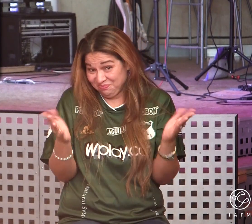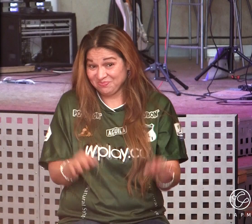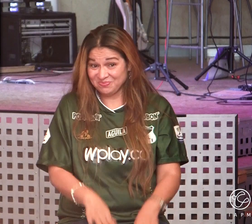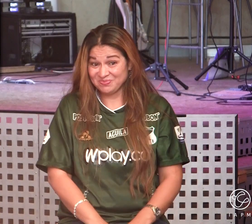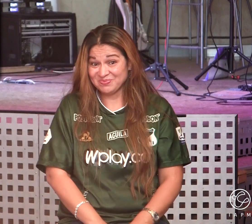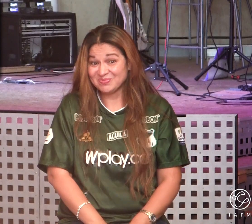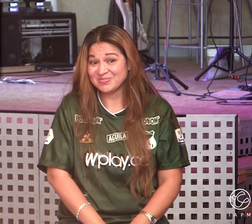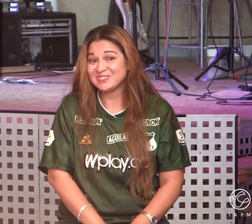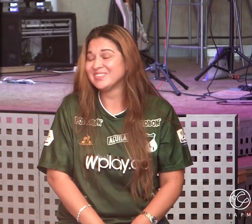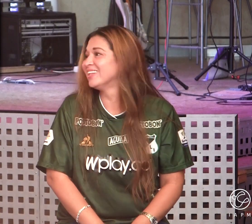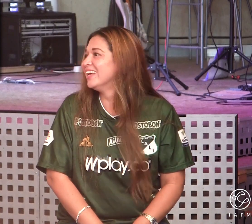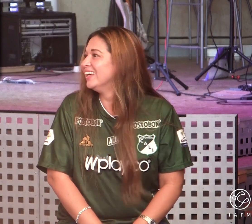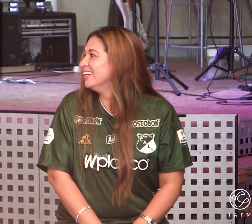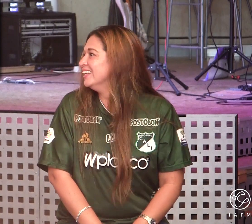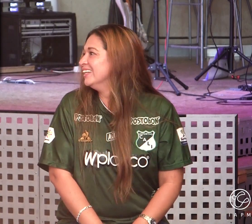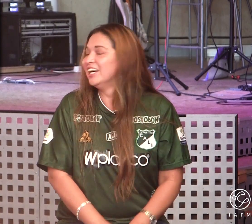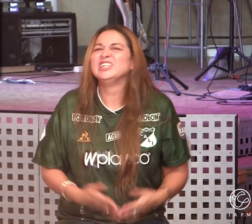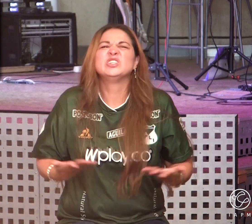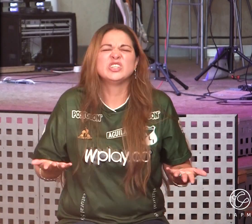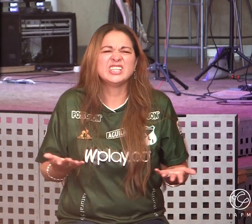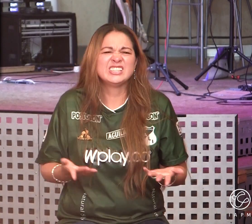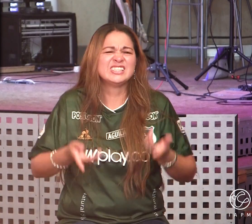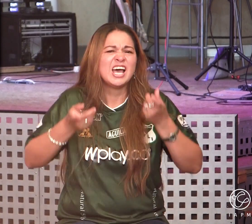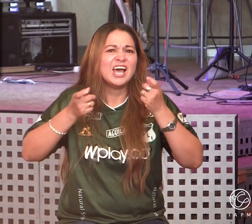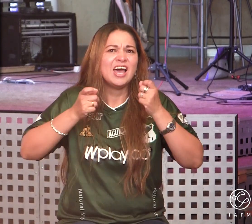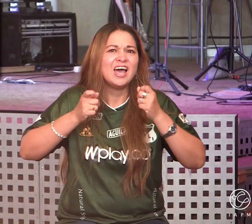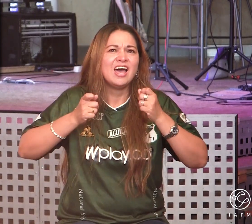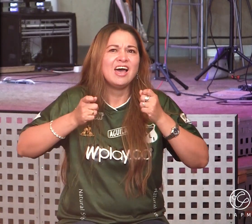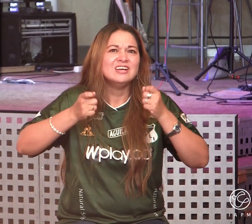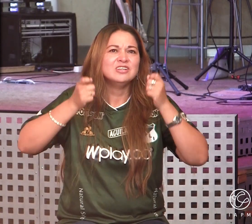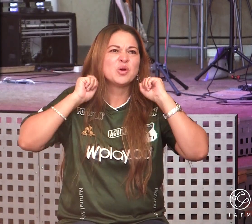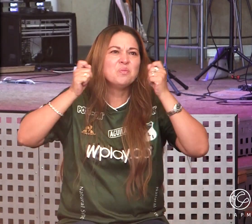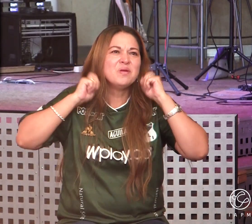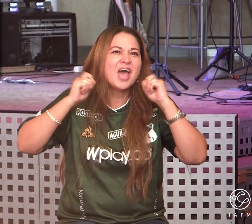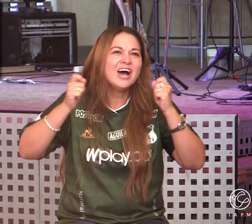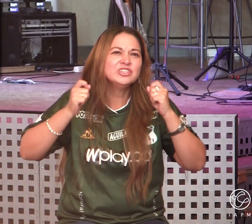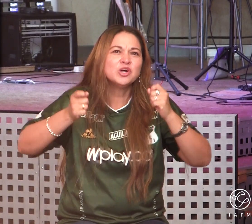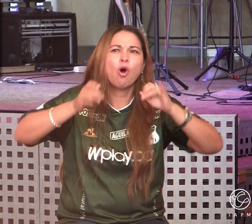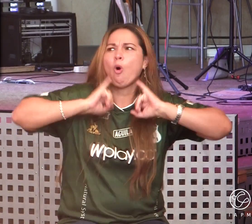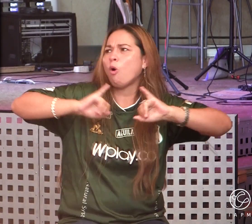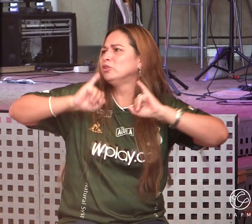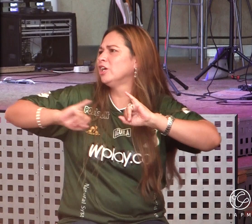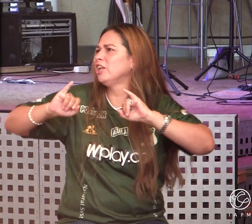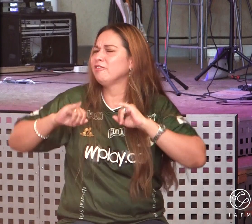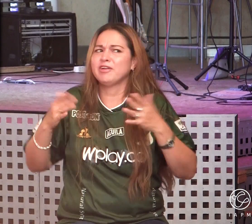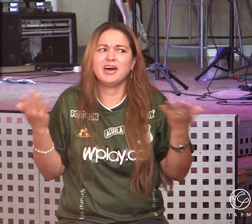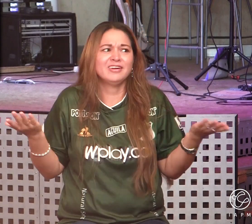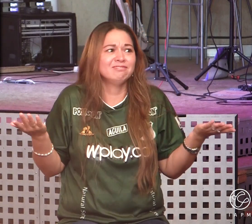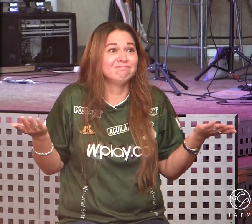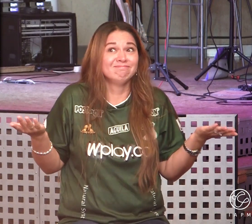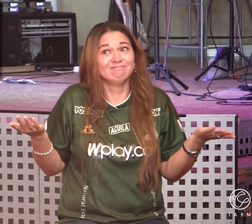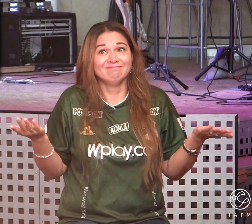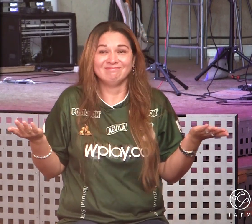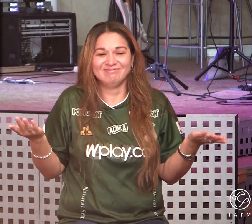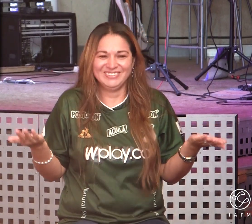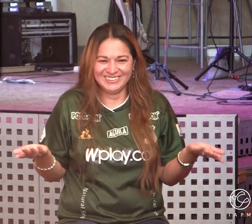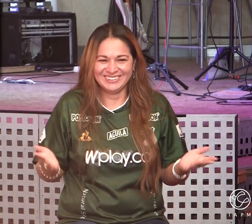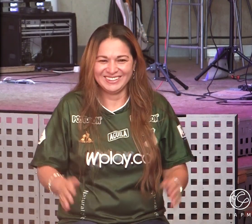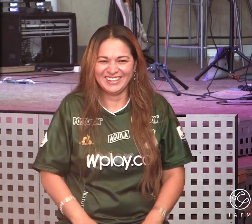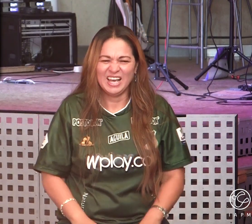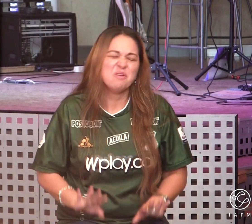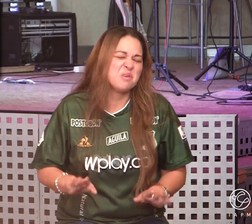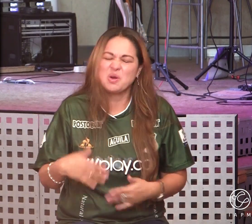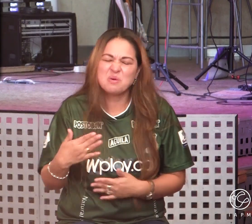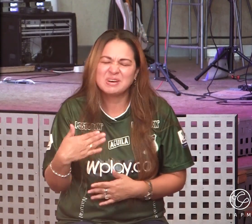O una forma muy mala de ver la vida, ¿no? No, está bien celebrarla, la vida es avance y no va a parar nunca